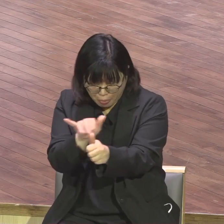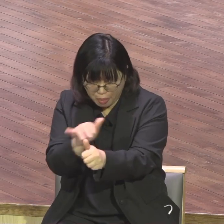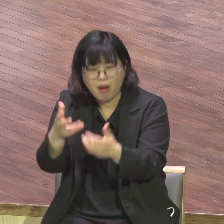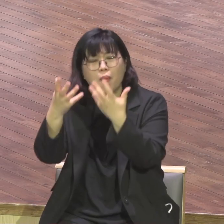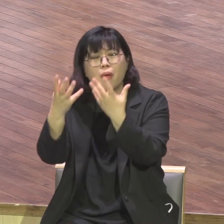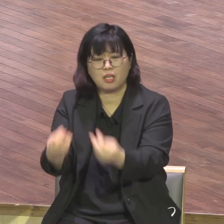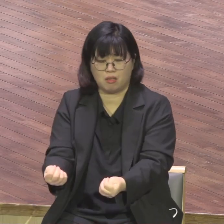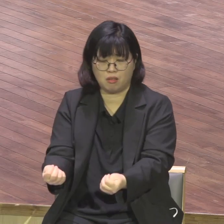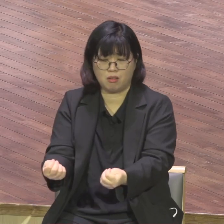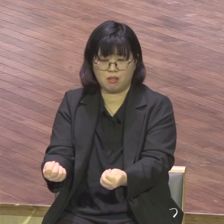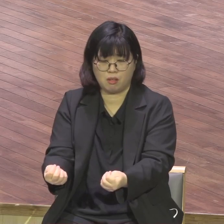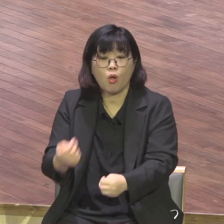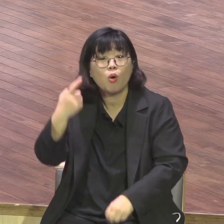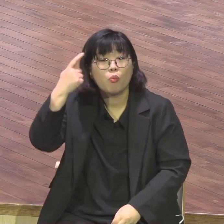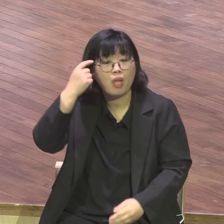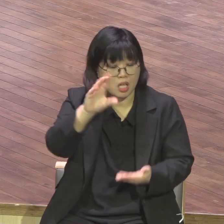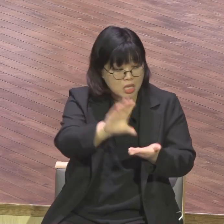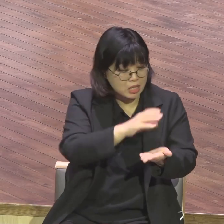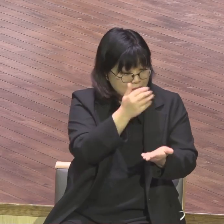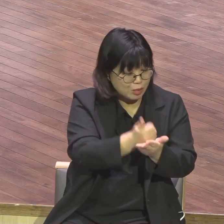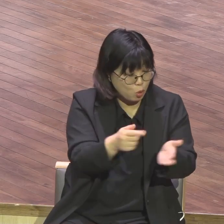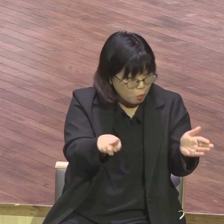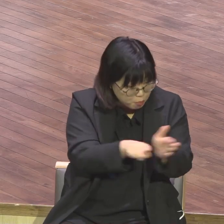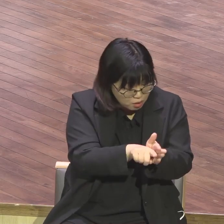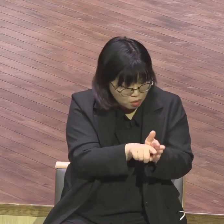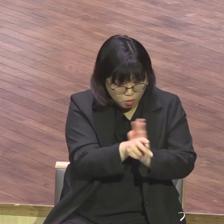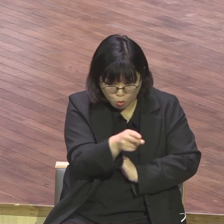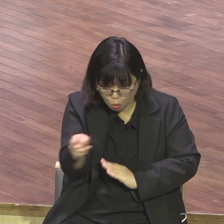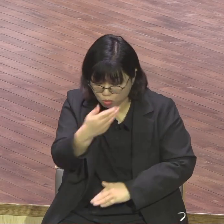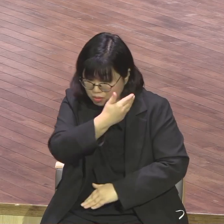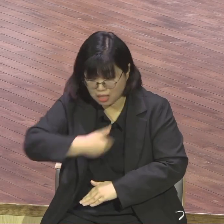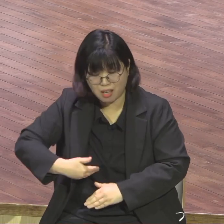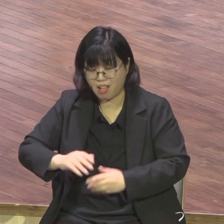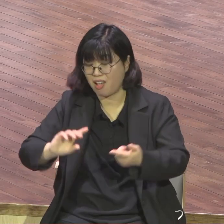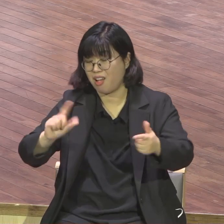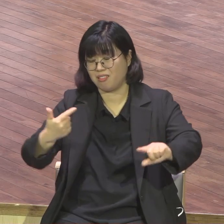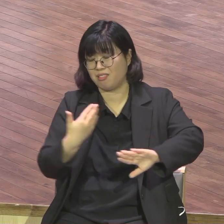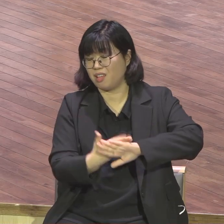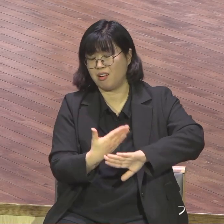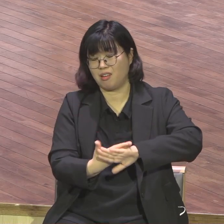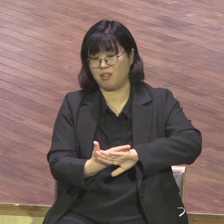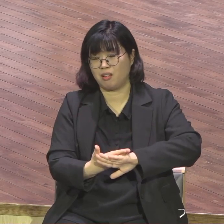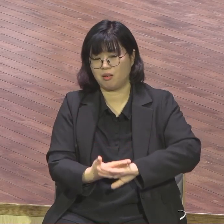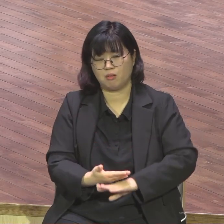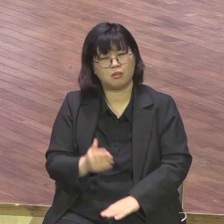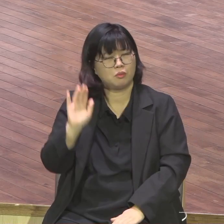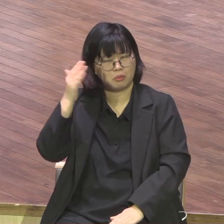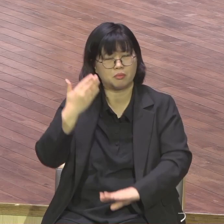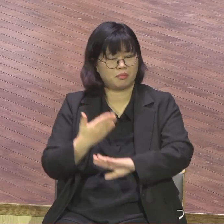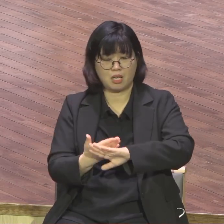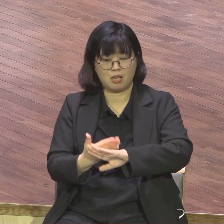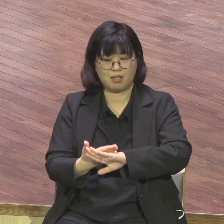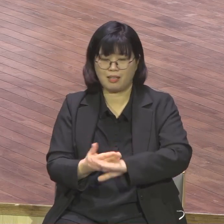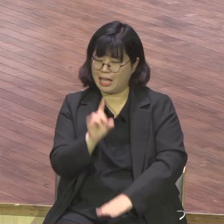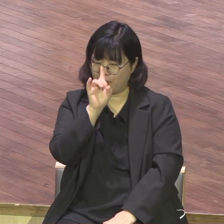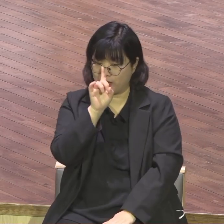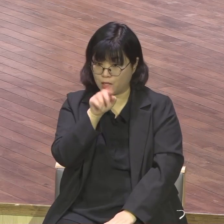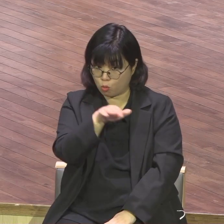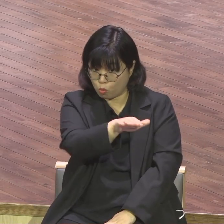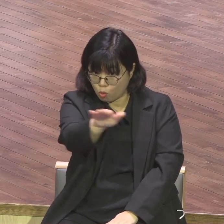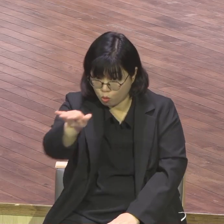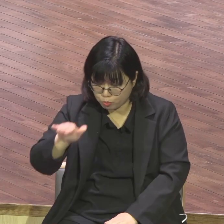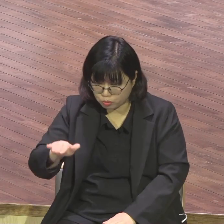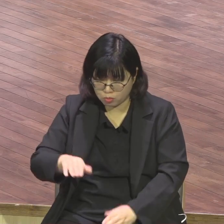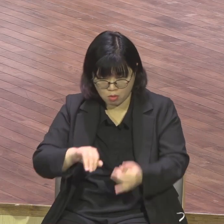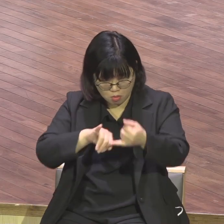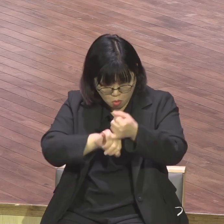그리스도인이 곧 제자라는 이 원래 의미를 회복하는 삶에 도전하시기 바랍니다.